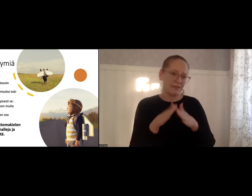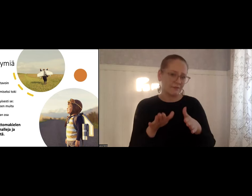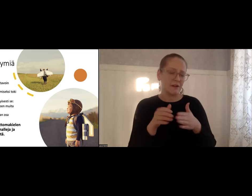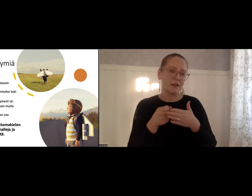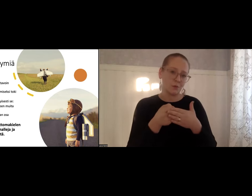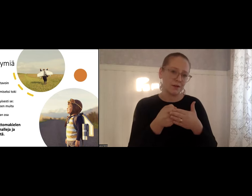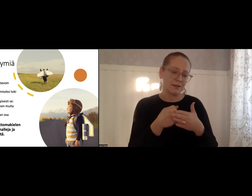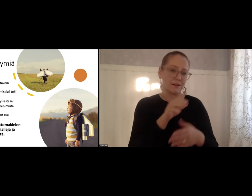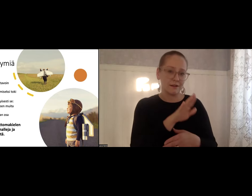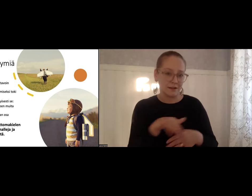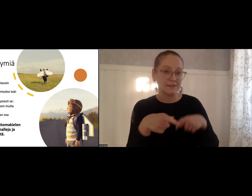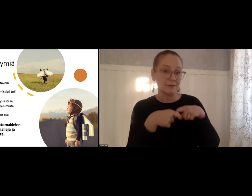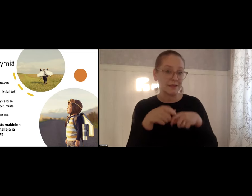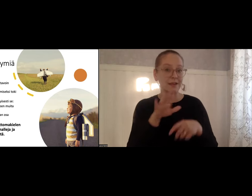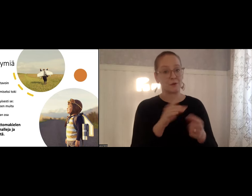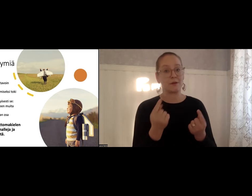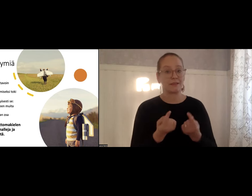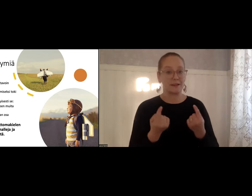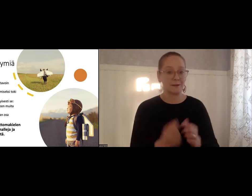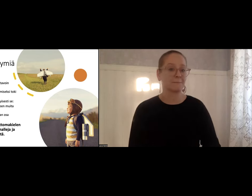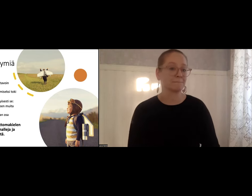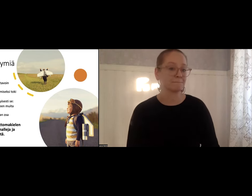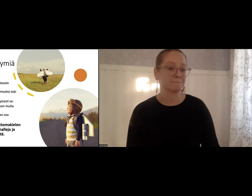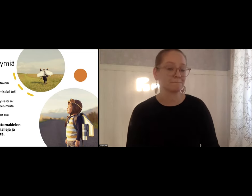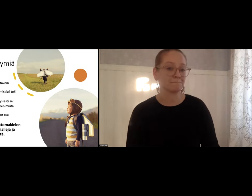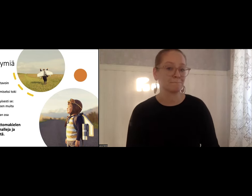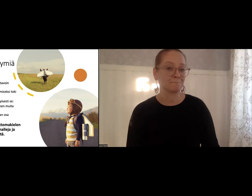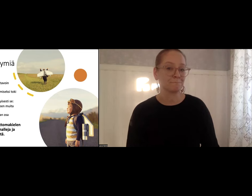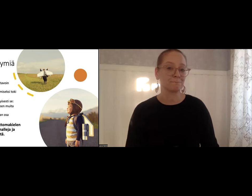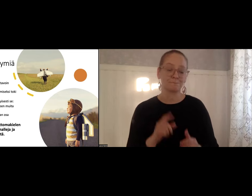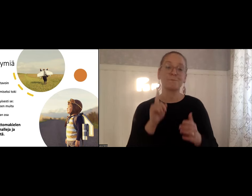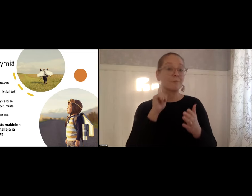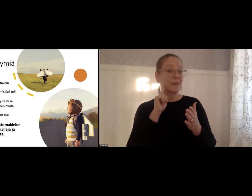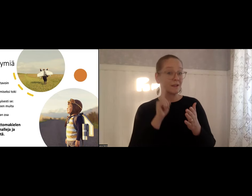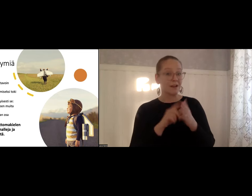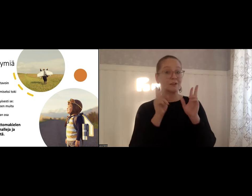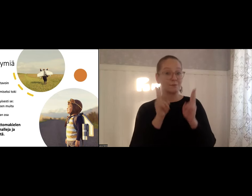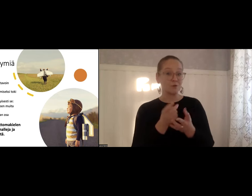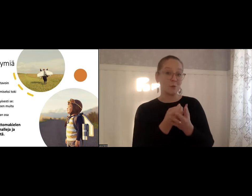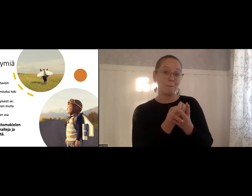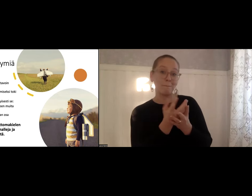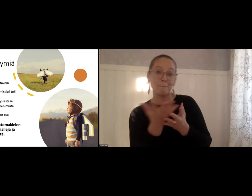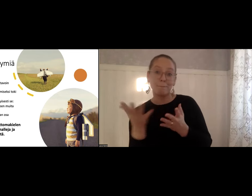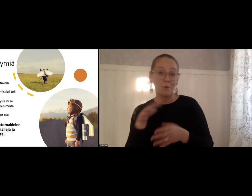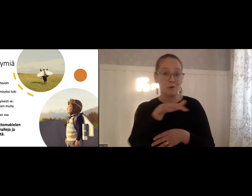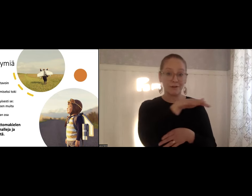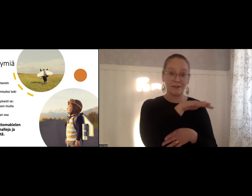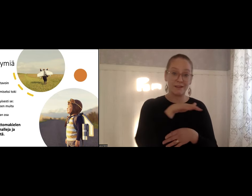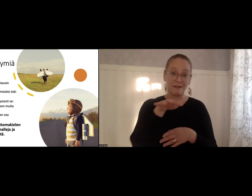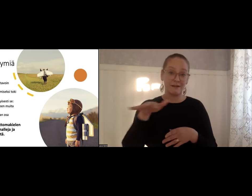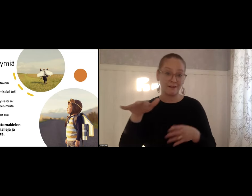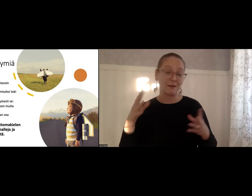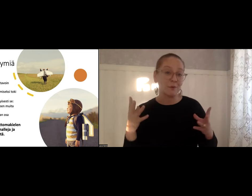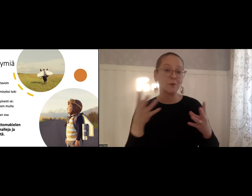ja malleja. Meidän täytyy edelleen etsiä niitä, mitkä ovat parhaita perheen kulloiseenkin tilanteeseen